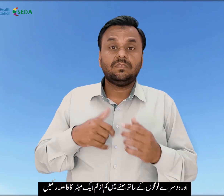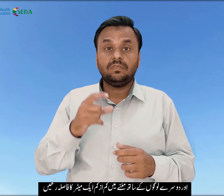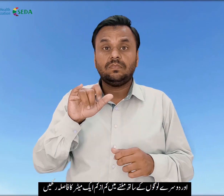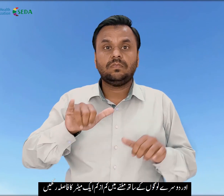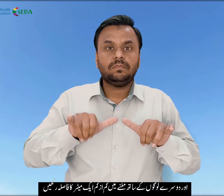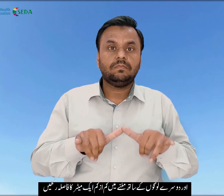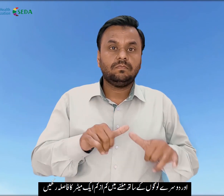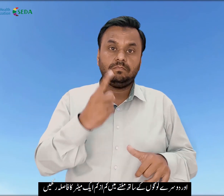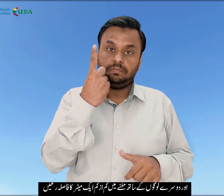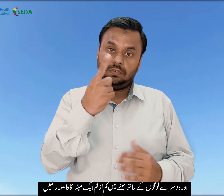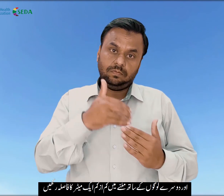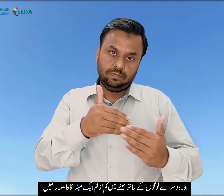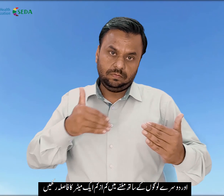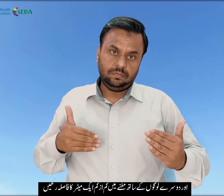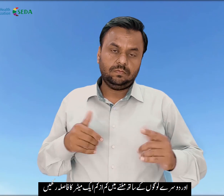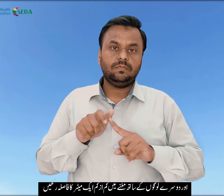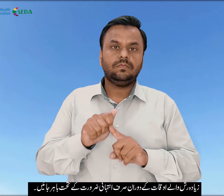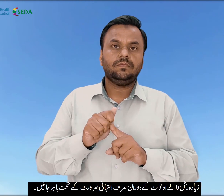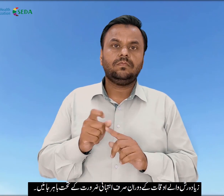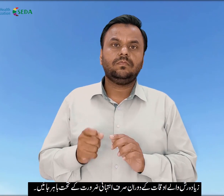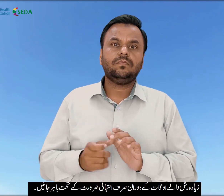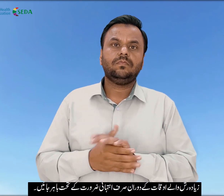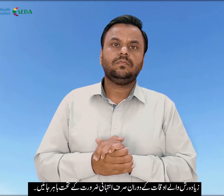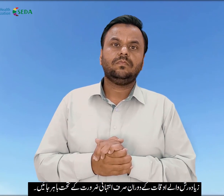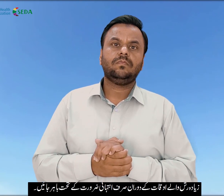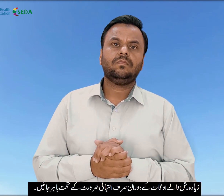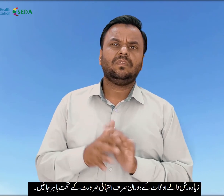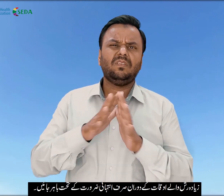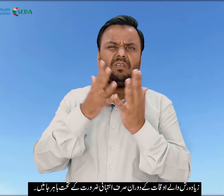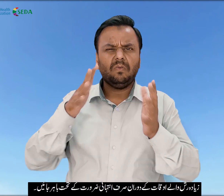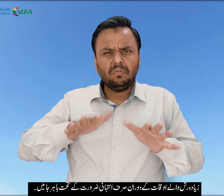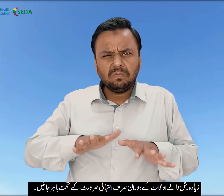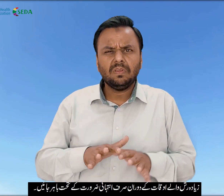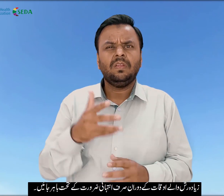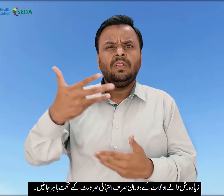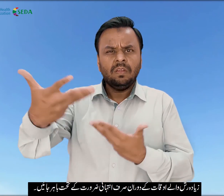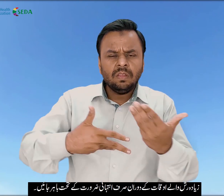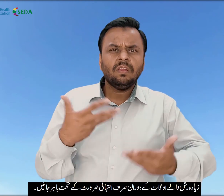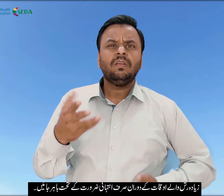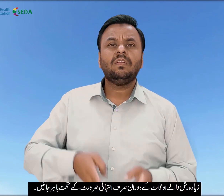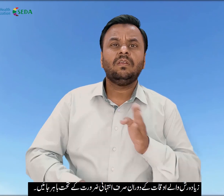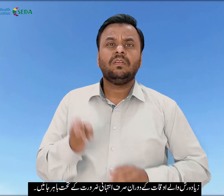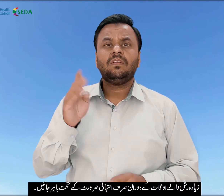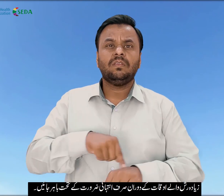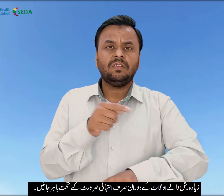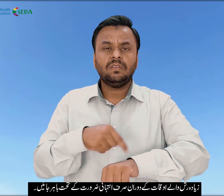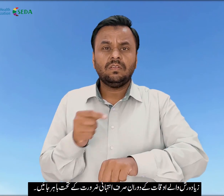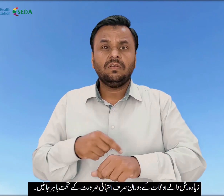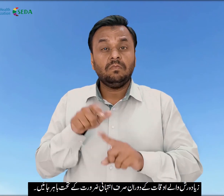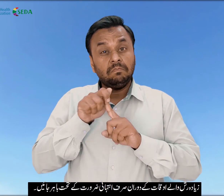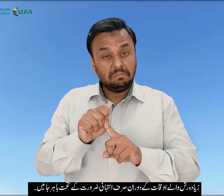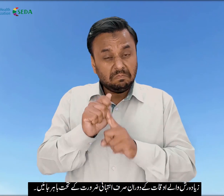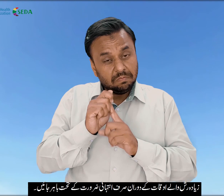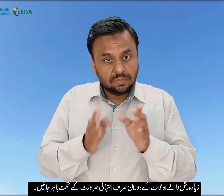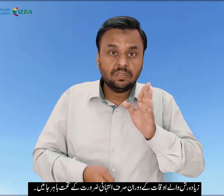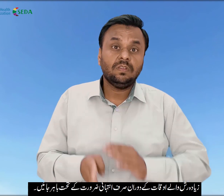فاصلہ رکھیں۔ زیادہ رش والے اوقات کے دوران صرف انتہائی ضرورت کے تحت باہر جائیں۔